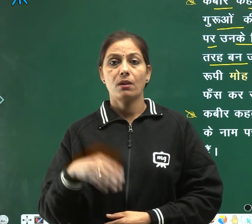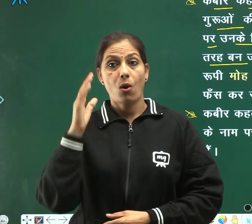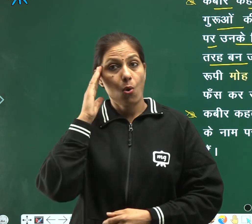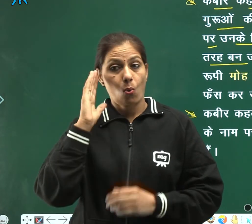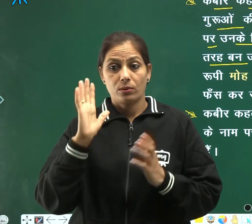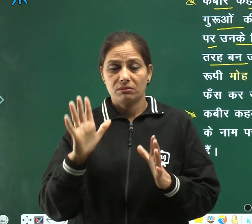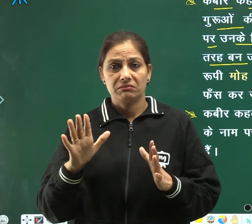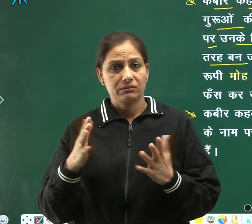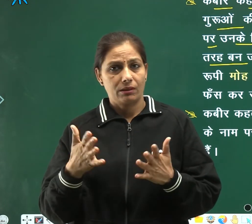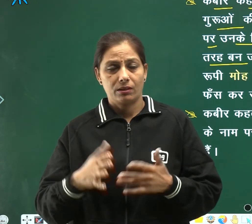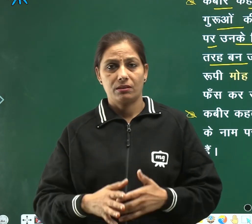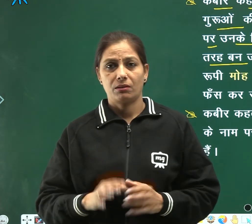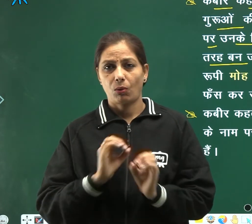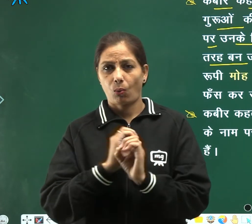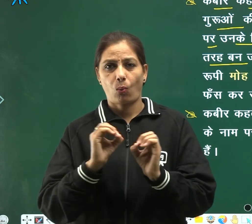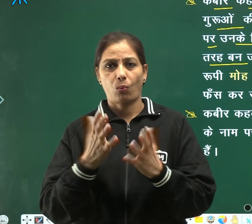हैं